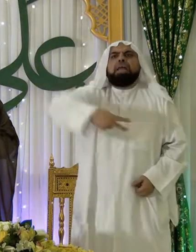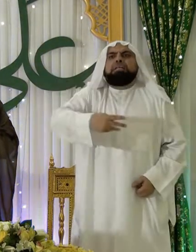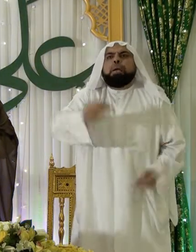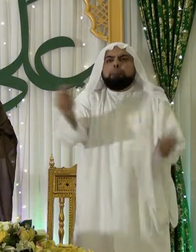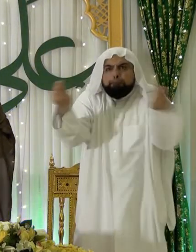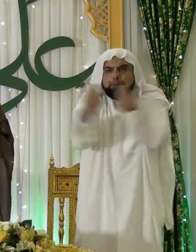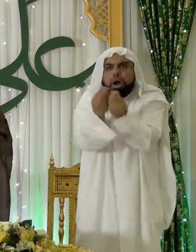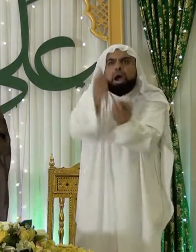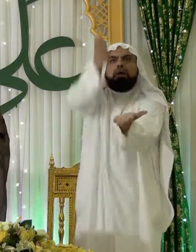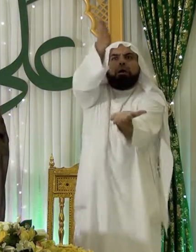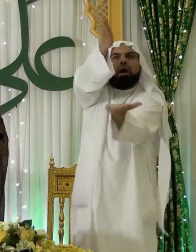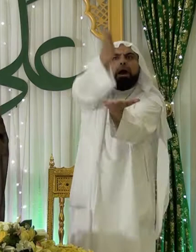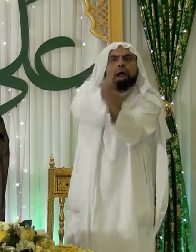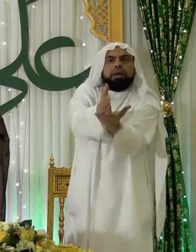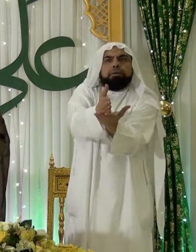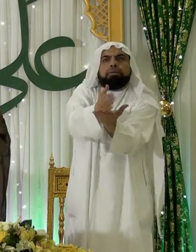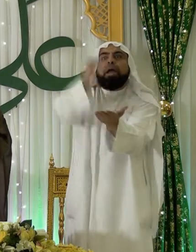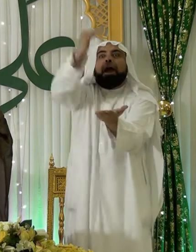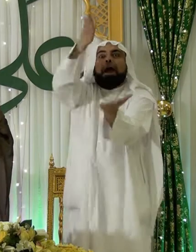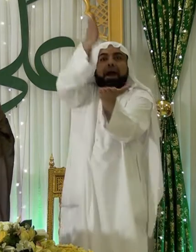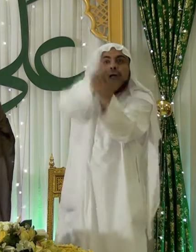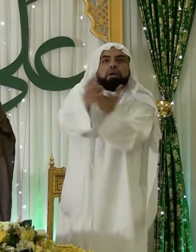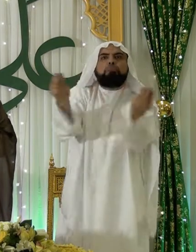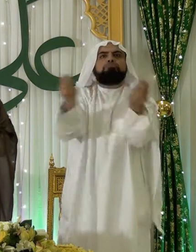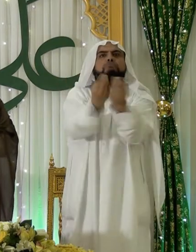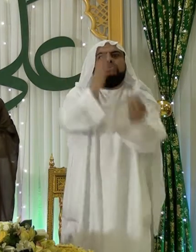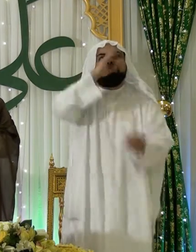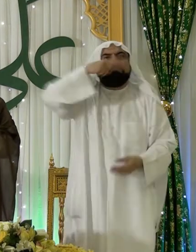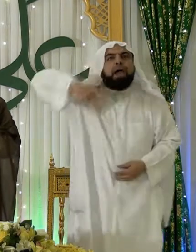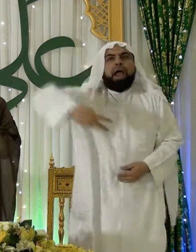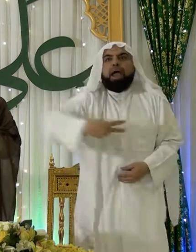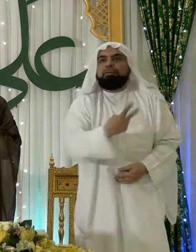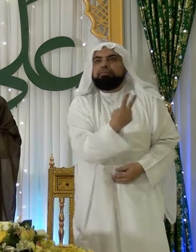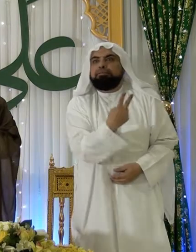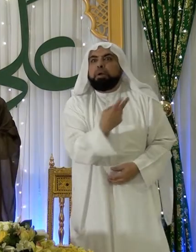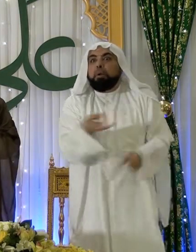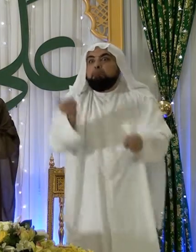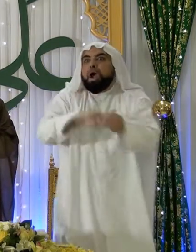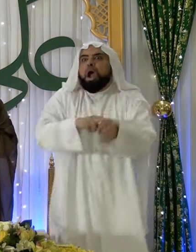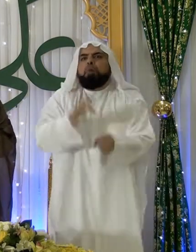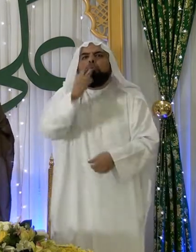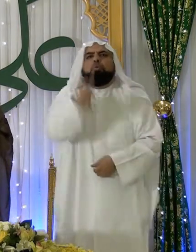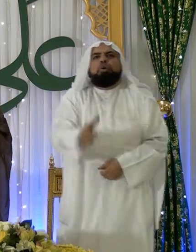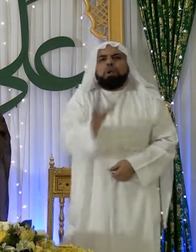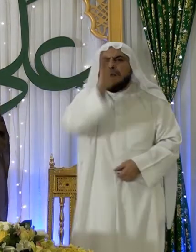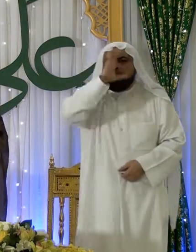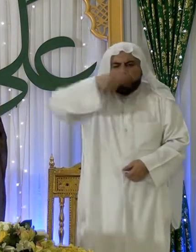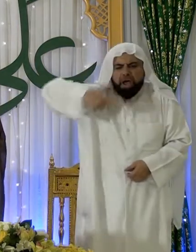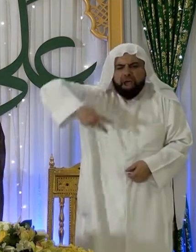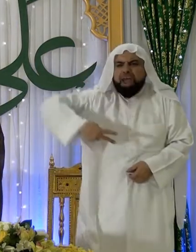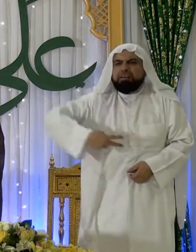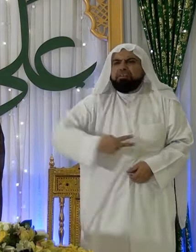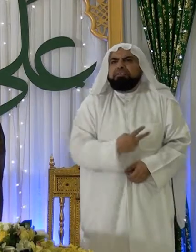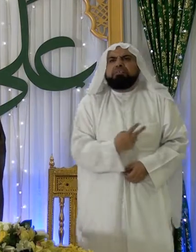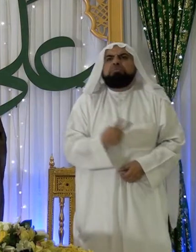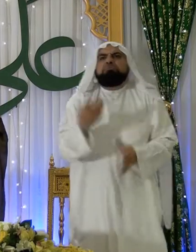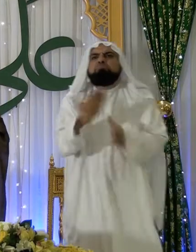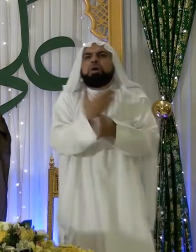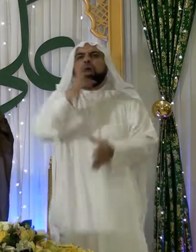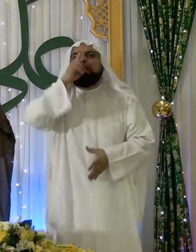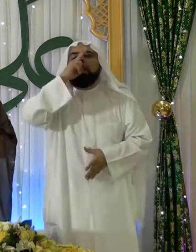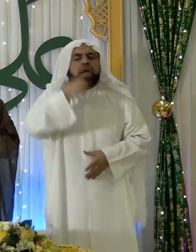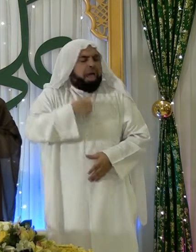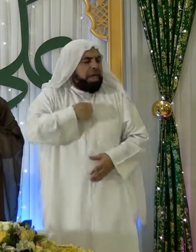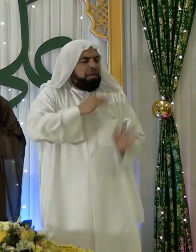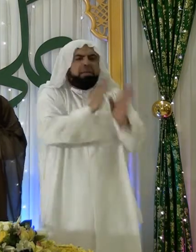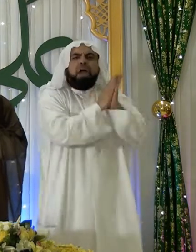الحق والحق مع علي، وحينا يقول: علي مني